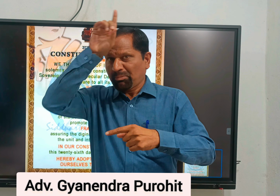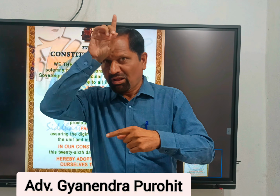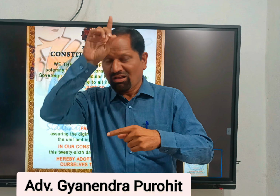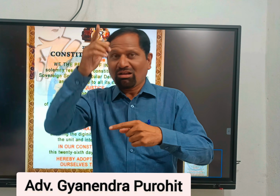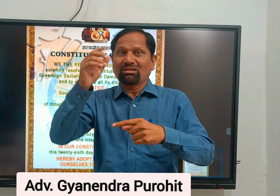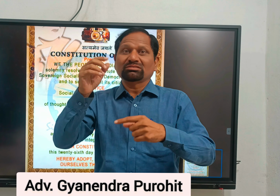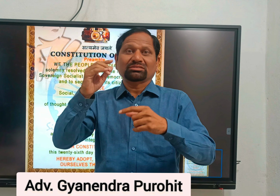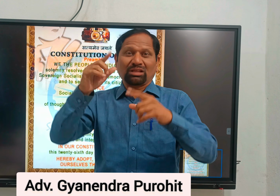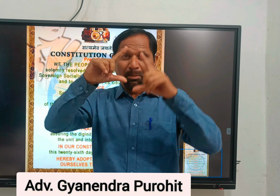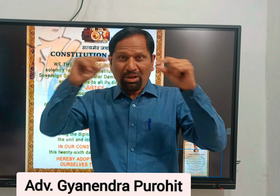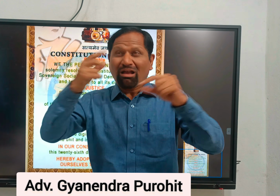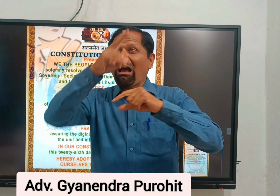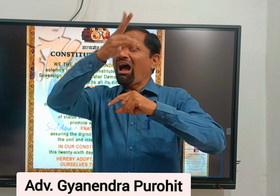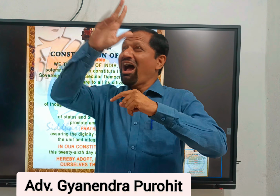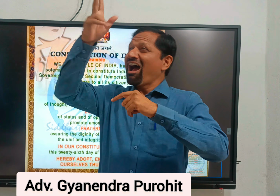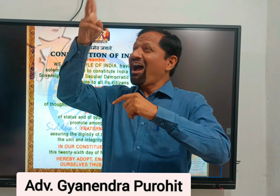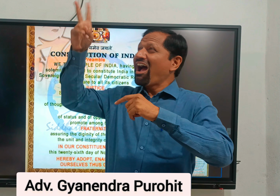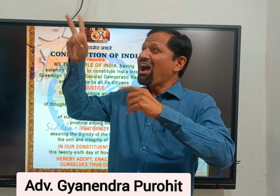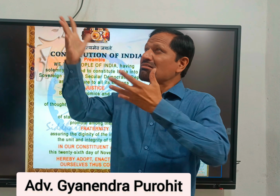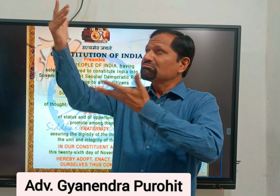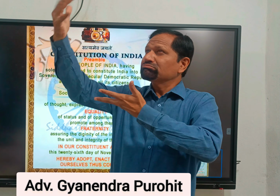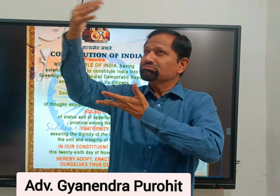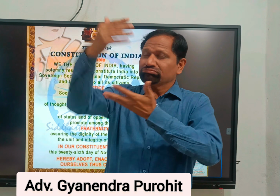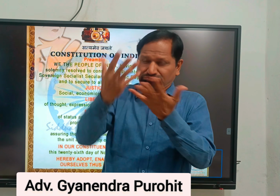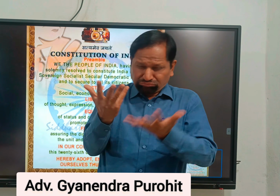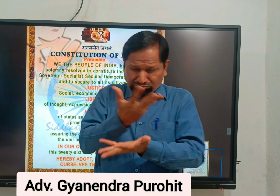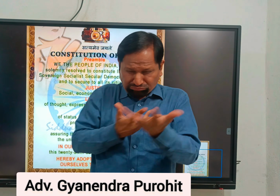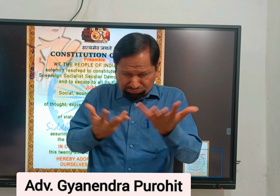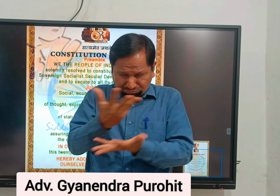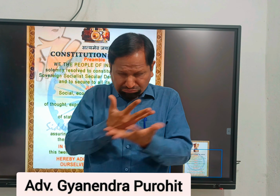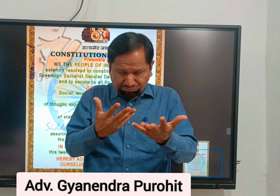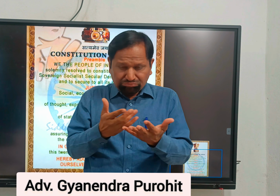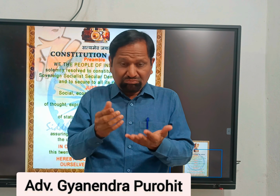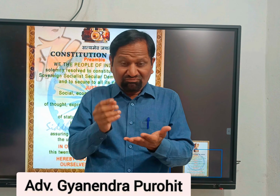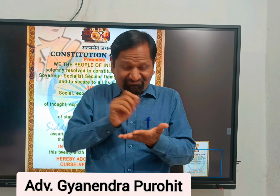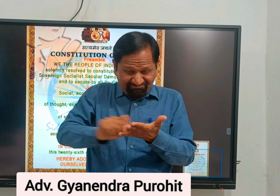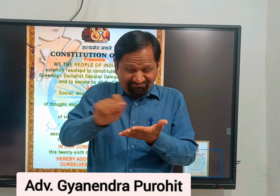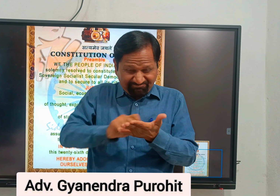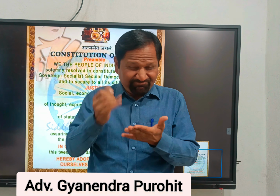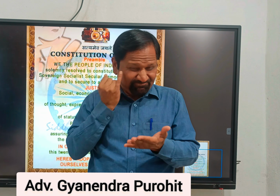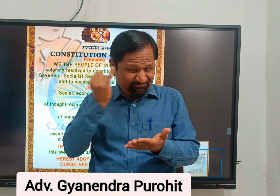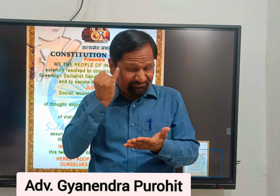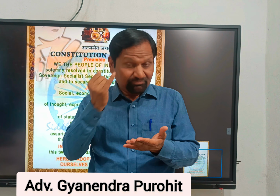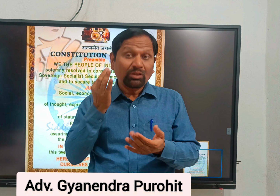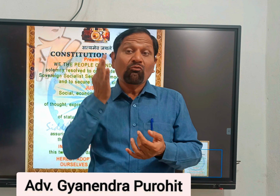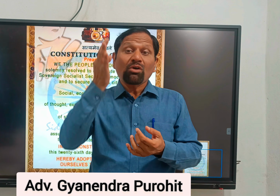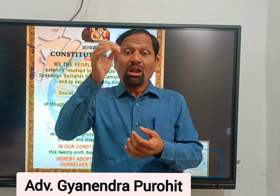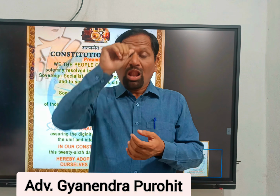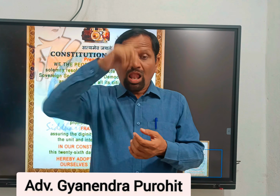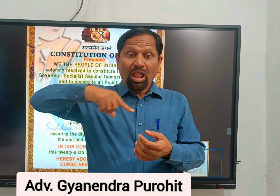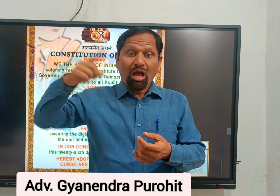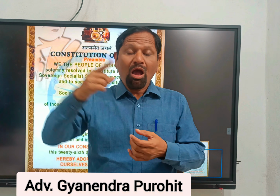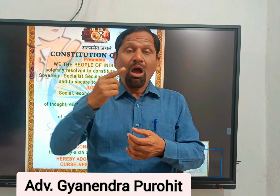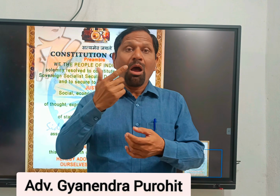संविधान को बनाया। पूरे विश्व के अलग अलग इस देशों का संविधान को पढ़ा,